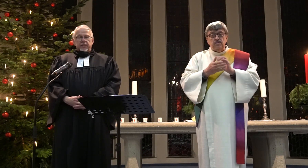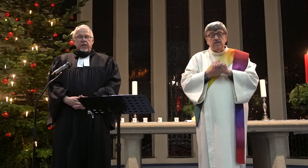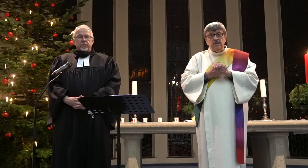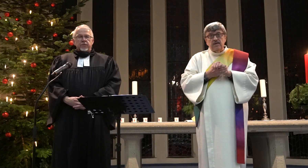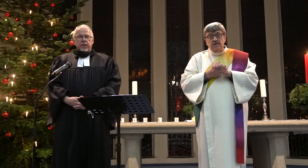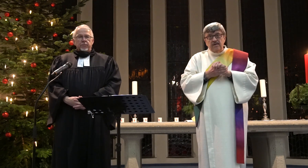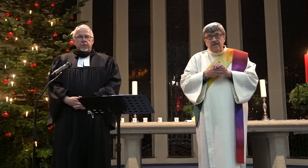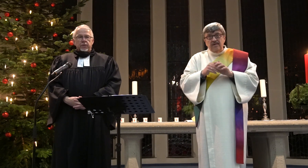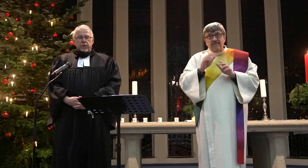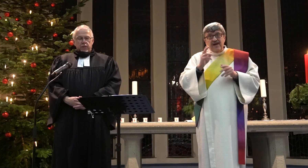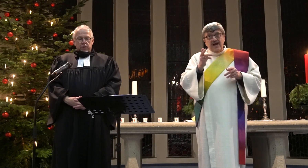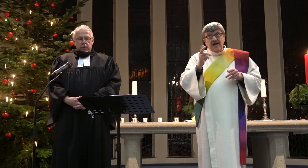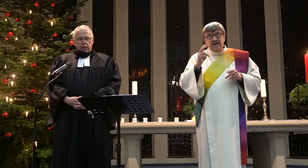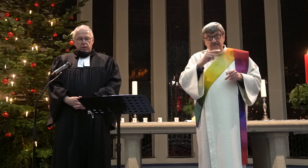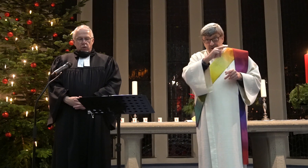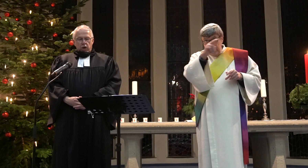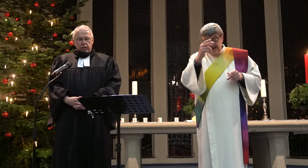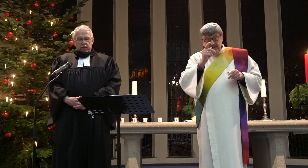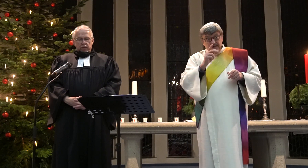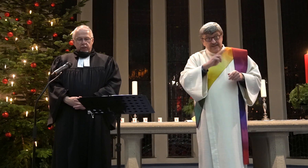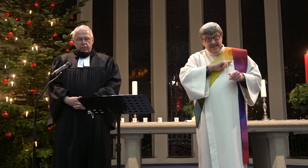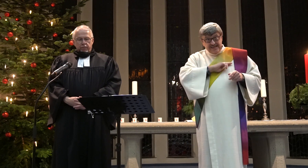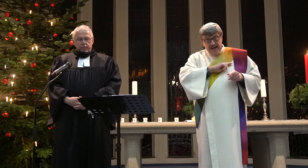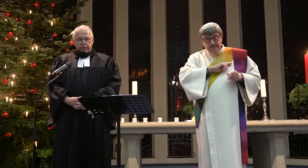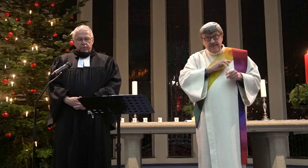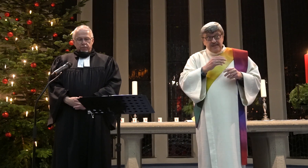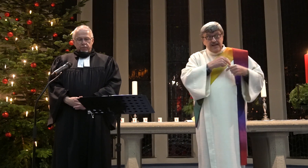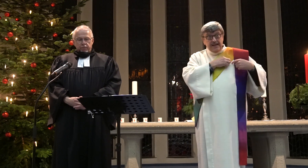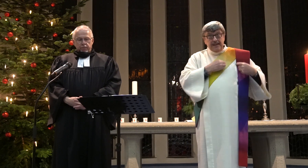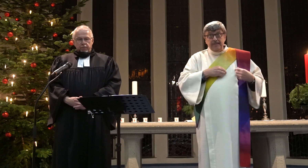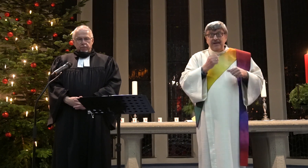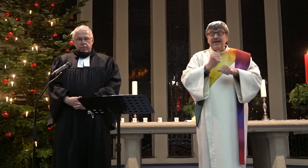Wer sich selbst liebt, kann auch andere lieben.